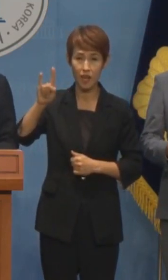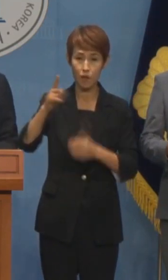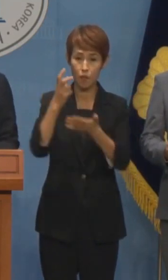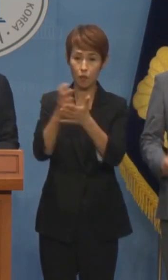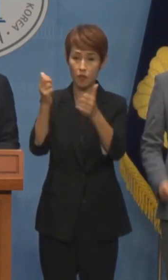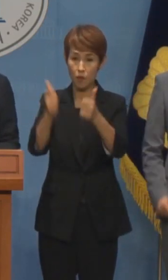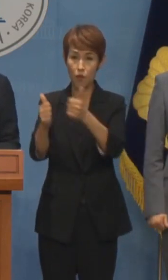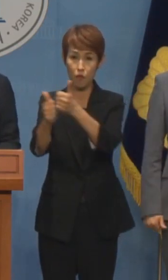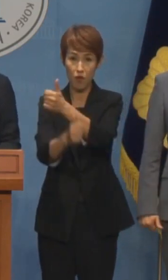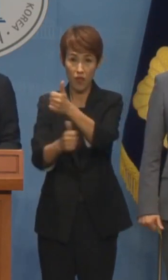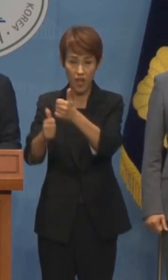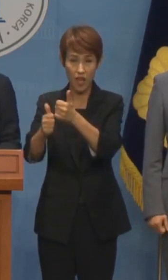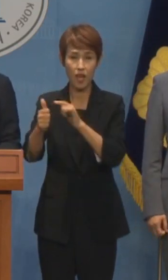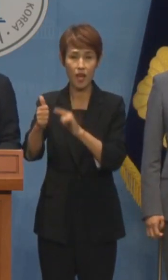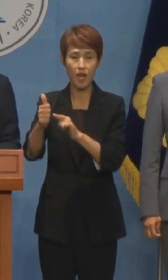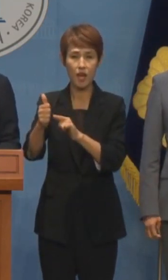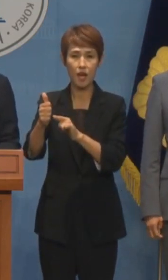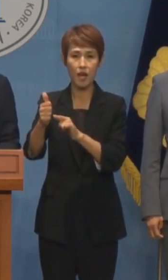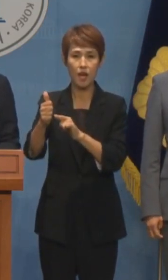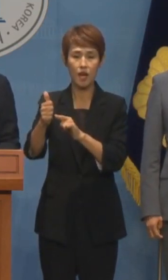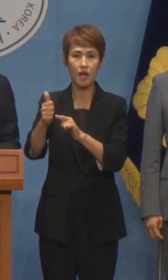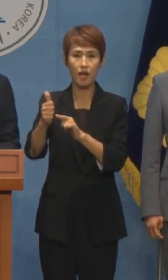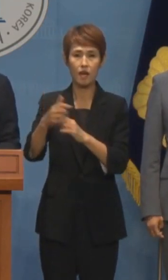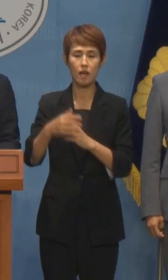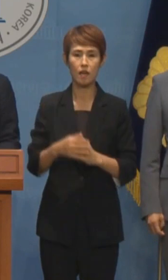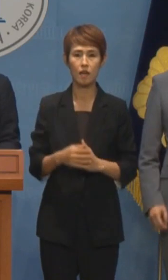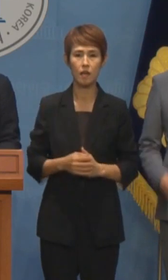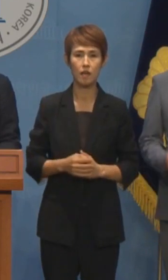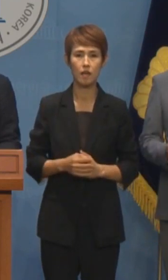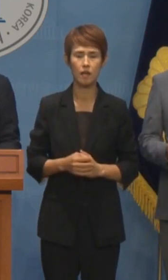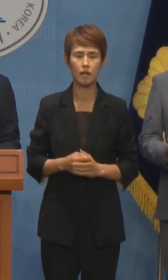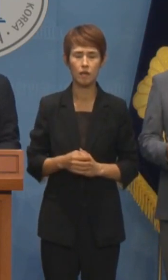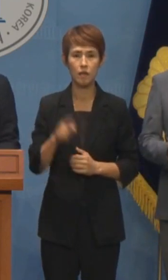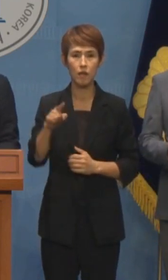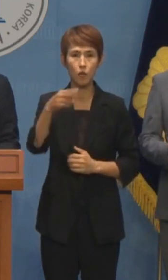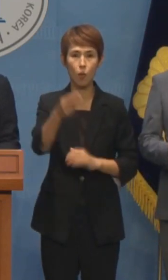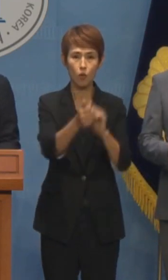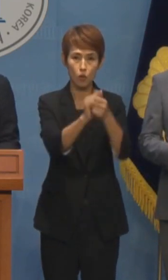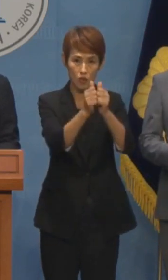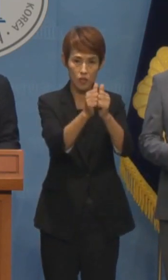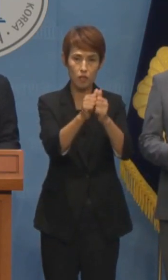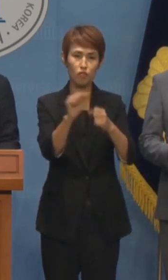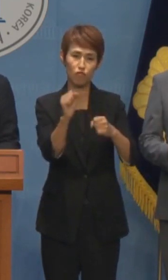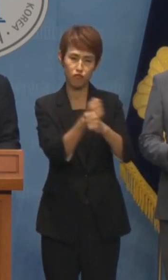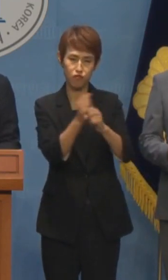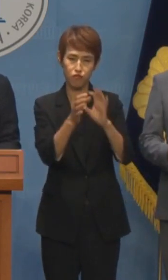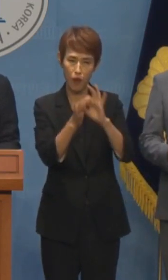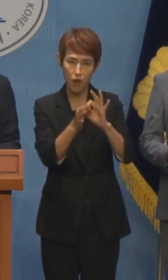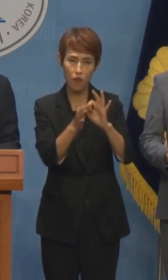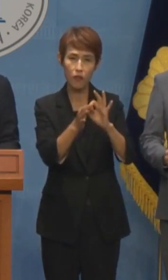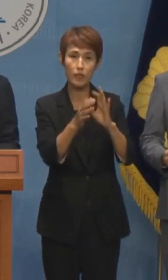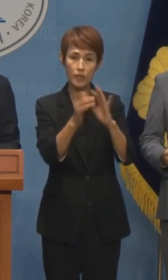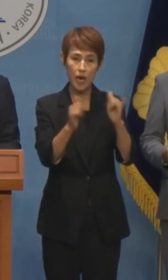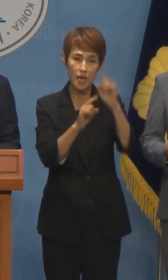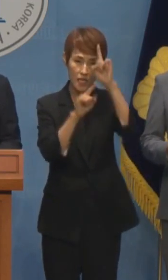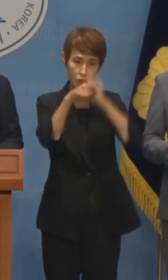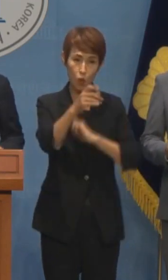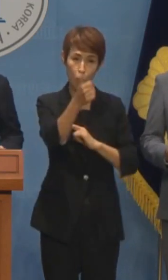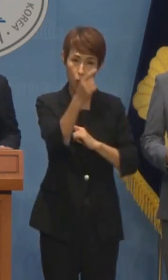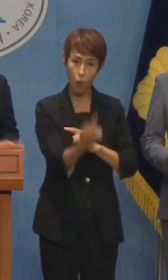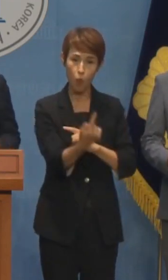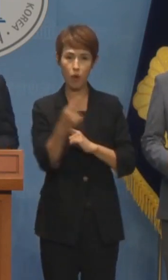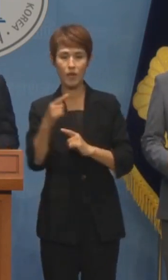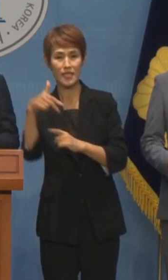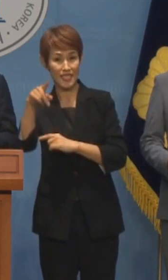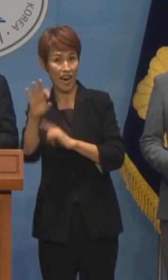법제사법위원회 해병대 1사단장 명의의 초청장, 도이치모터스 주가 조작 사건 관련자 이종호 씨 관련 질의에